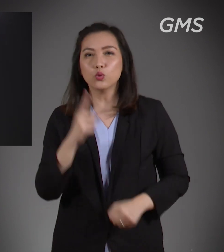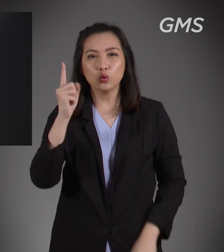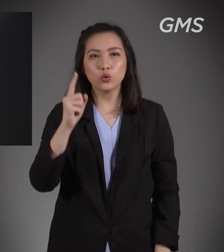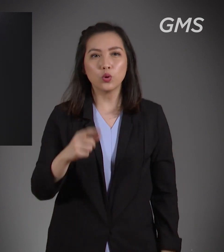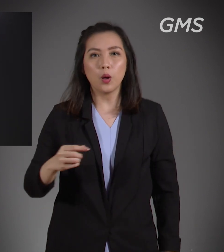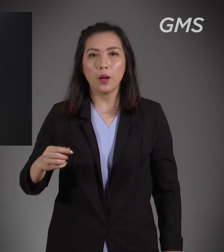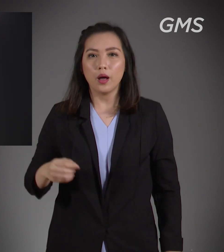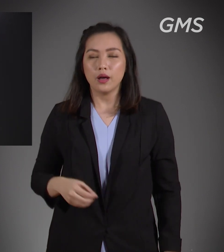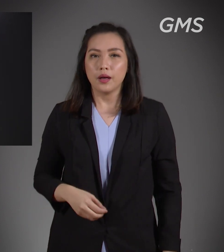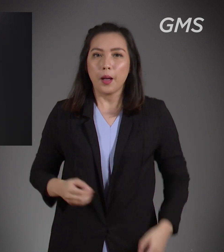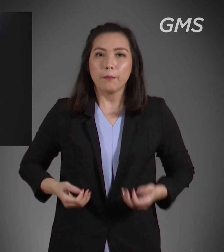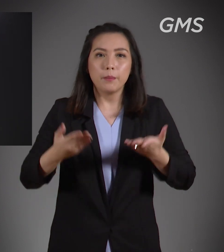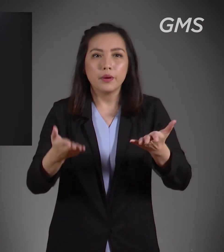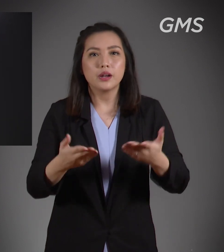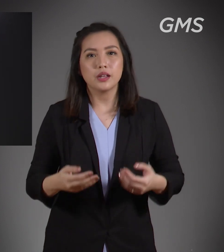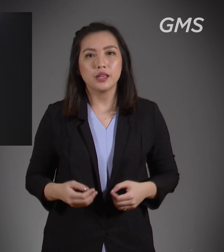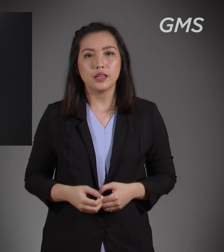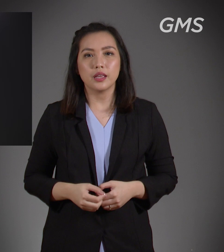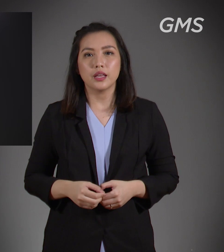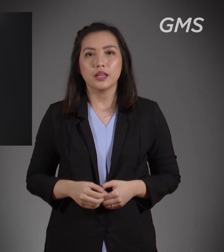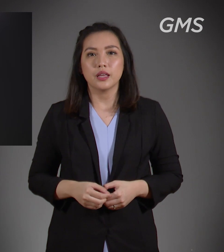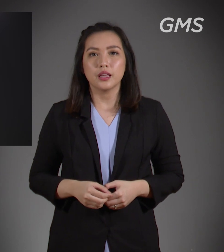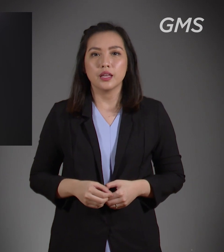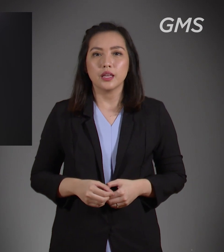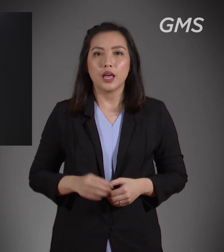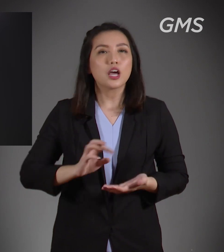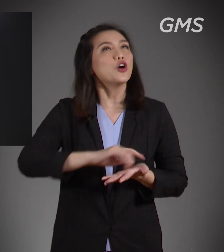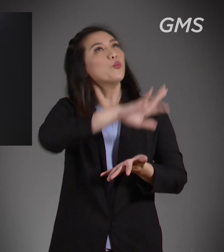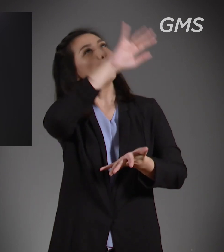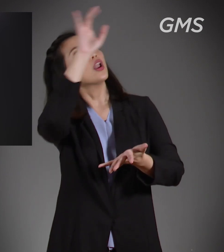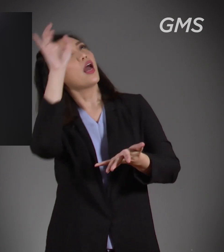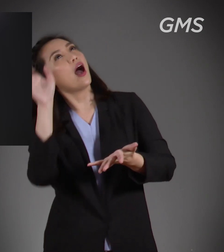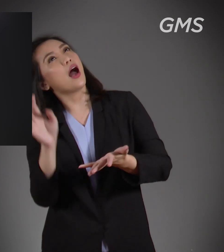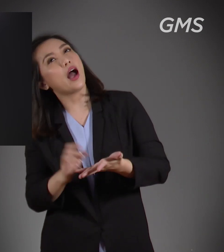itu. Saya hitung-hitung waktu itu ya, kira-kira berharga 2 triliun rupiah hari ini.